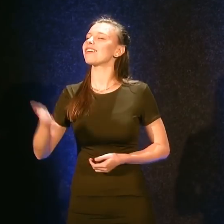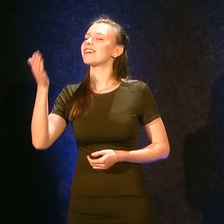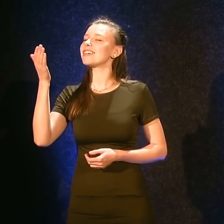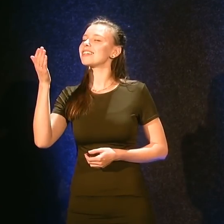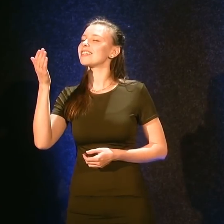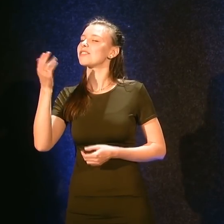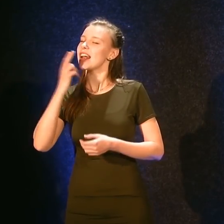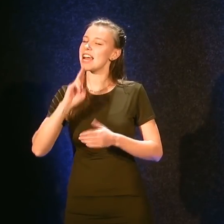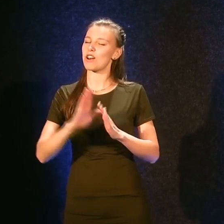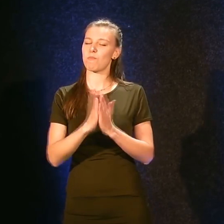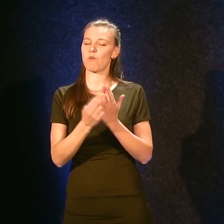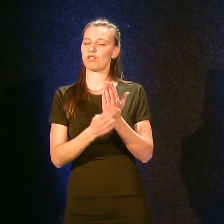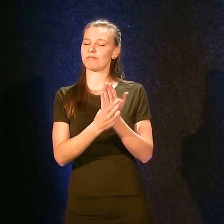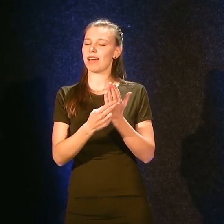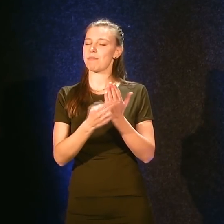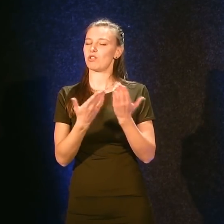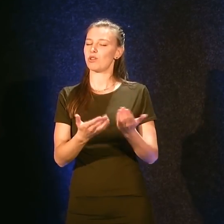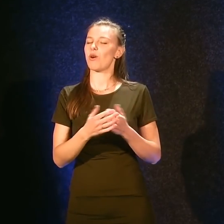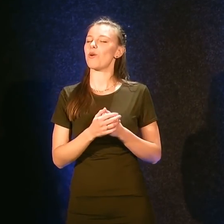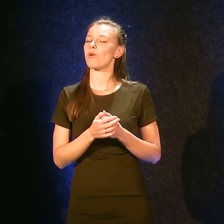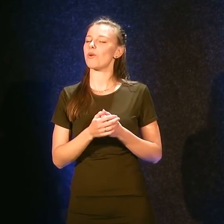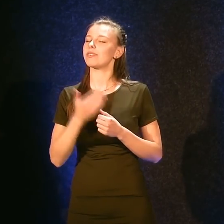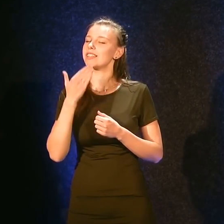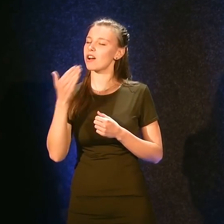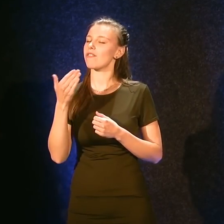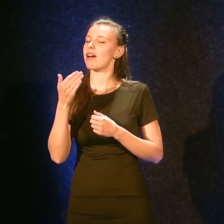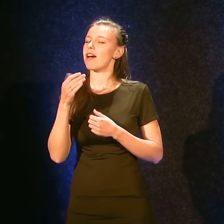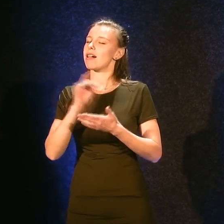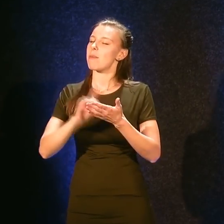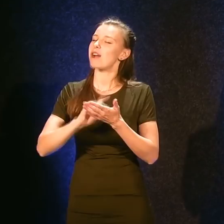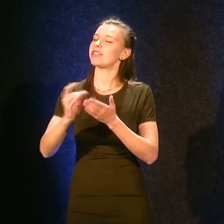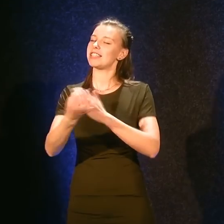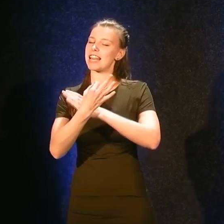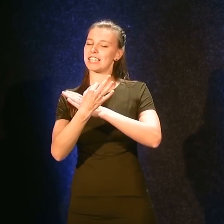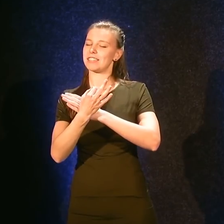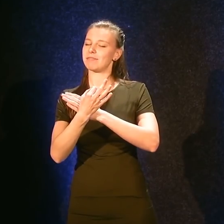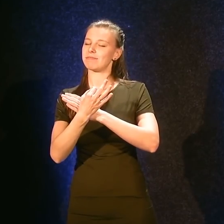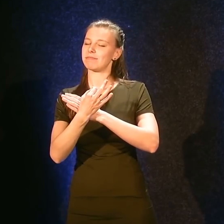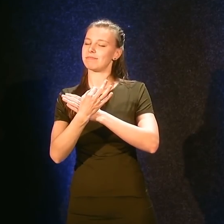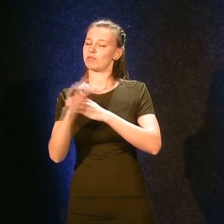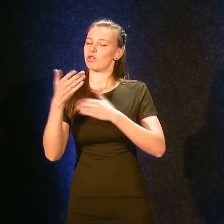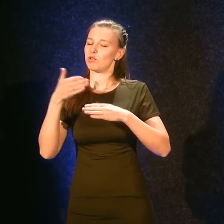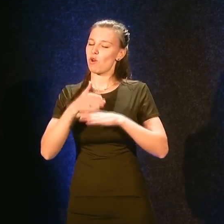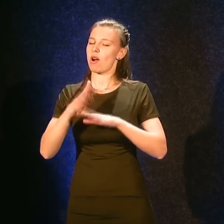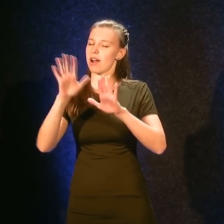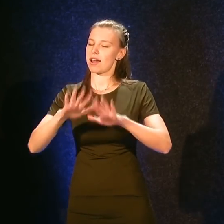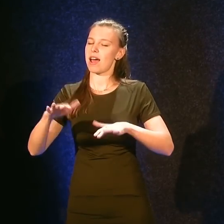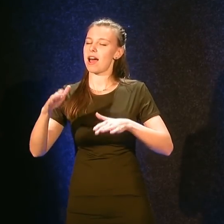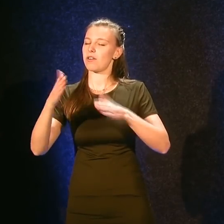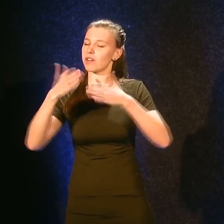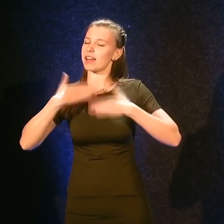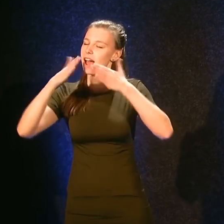Dank voor de lessen van Paulus. Dat u hem de genade en de kracht gaf om door dat wat hij geleerd had in zijn